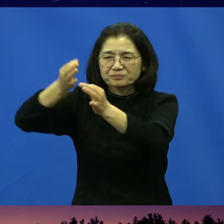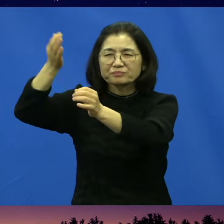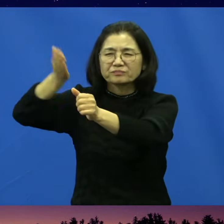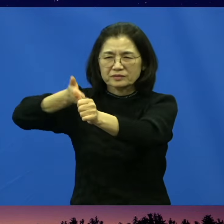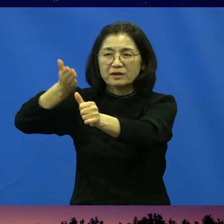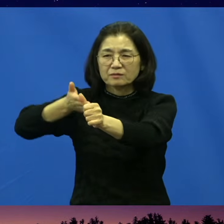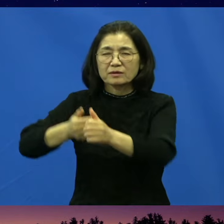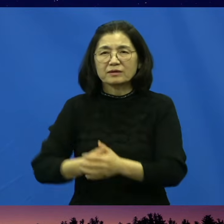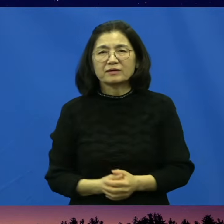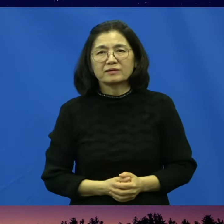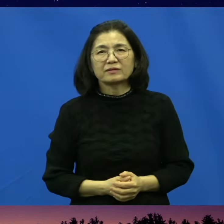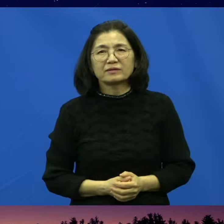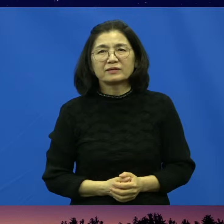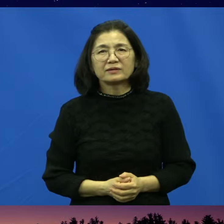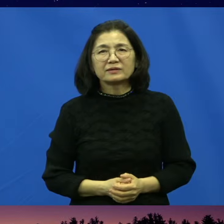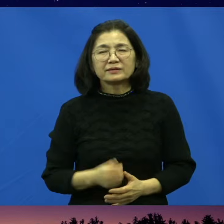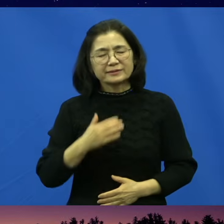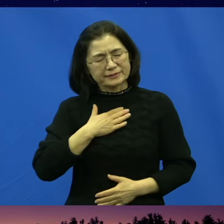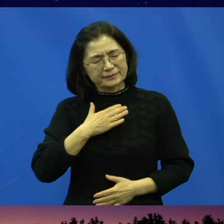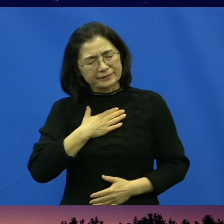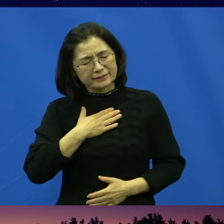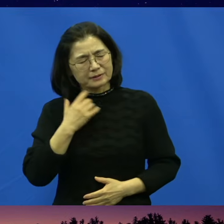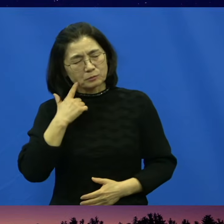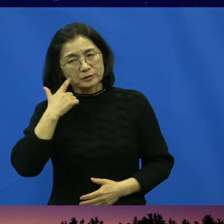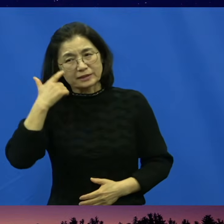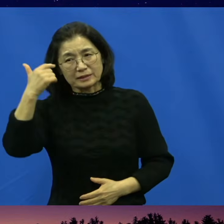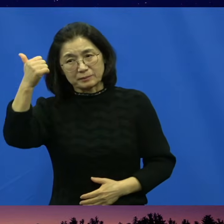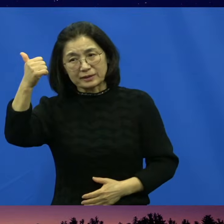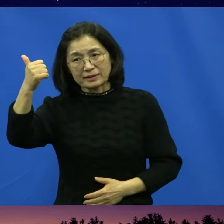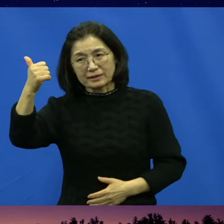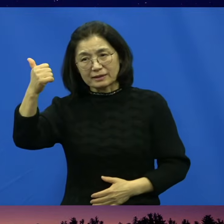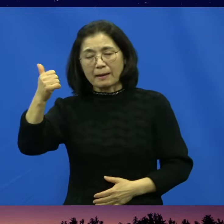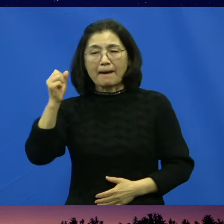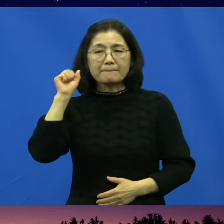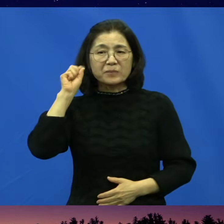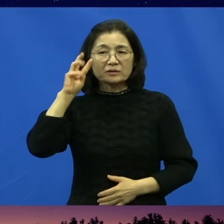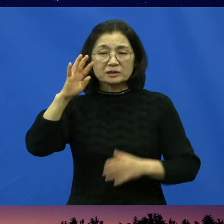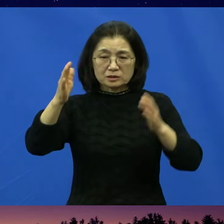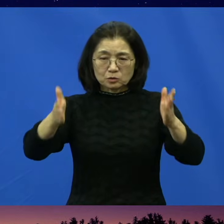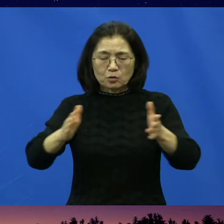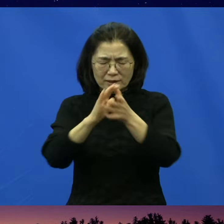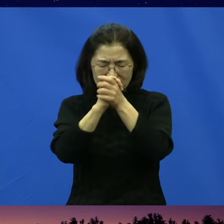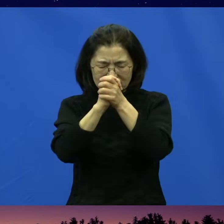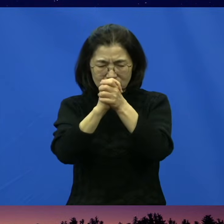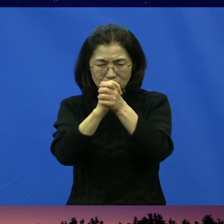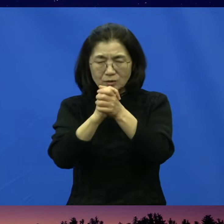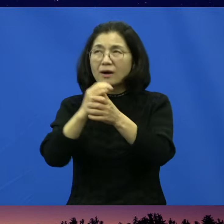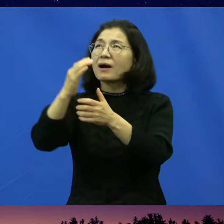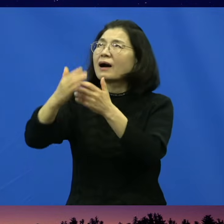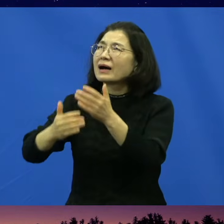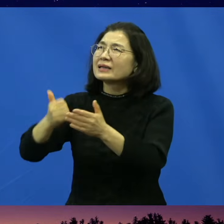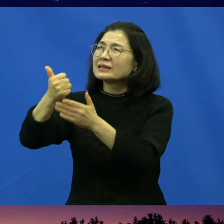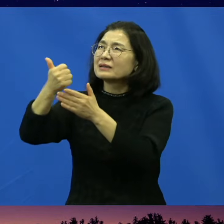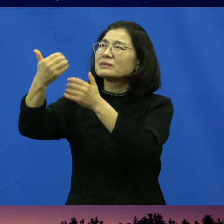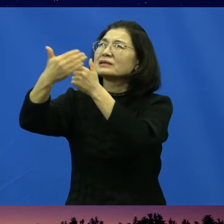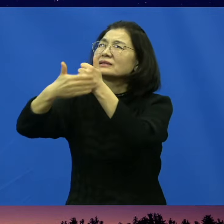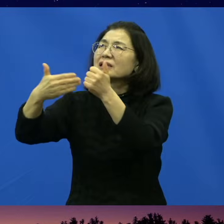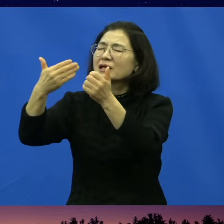여러분, 제가 지난 며칠 동안 그런 기도를 했습니다. 하나님, 은혜 좀 주십시오.